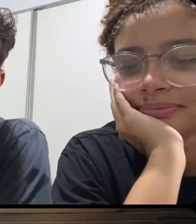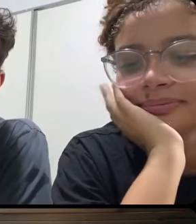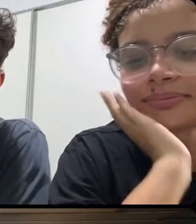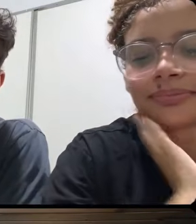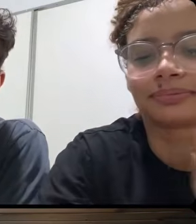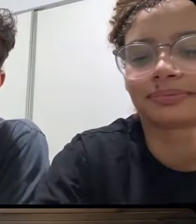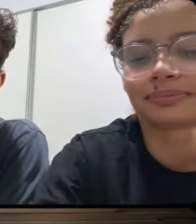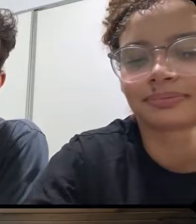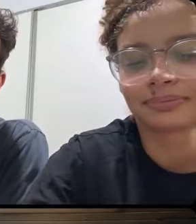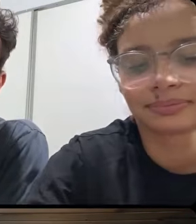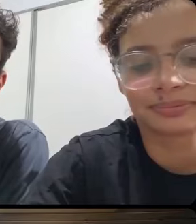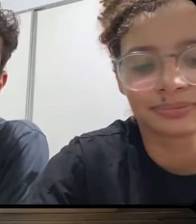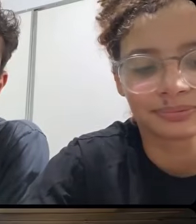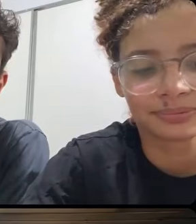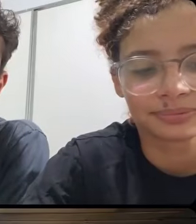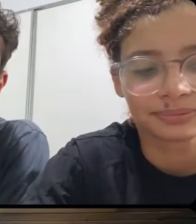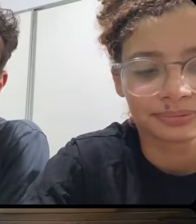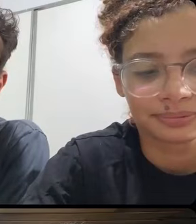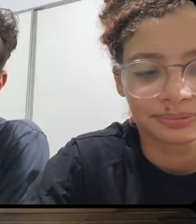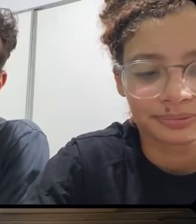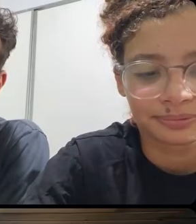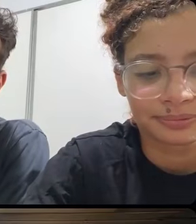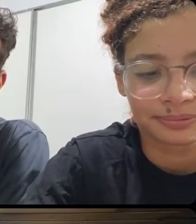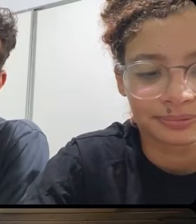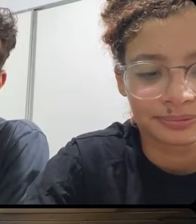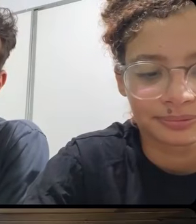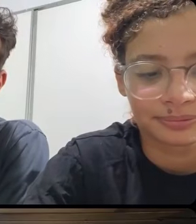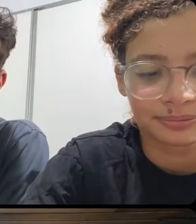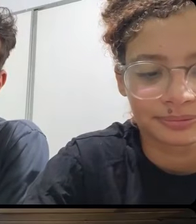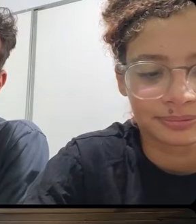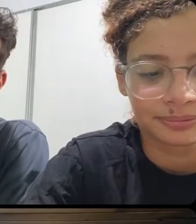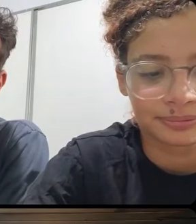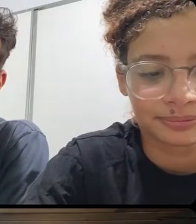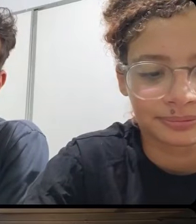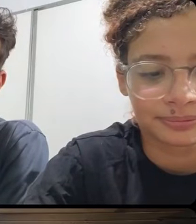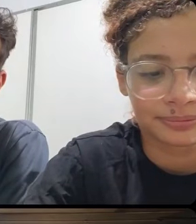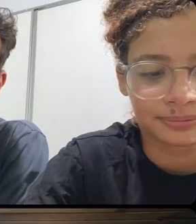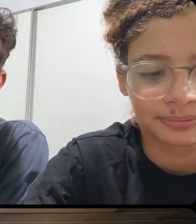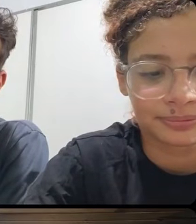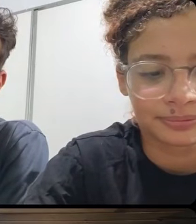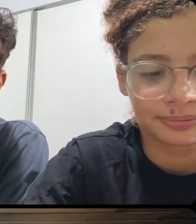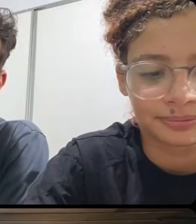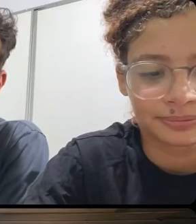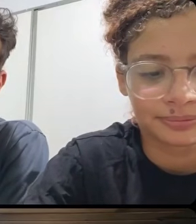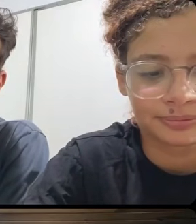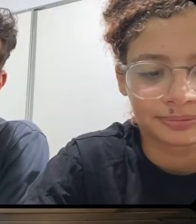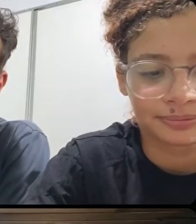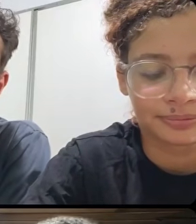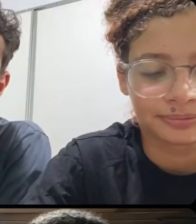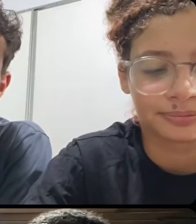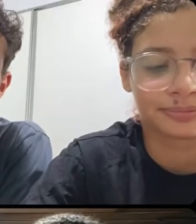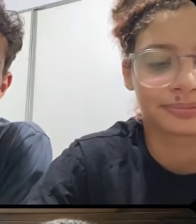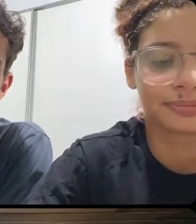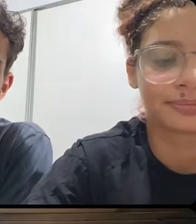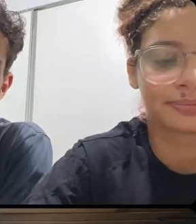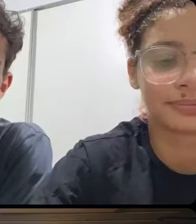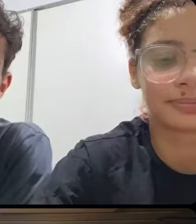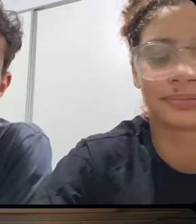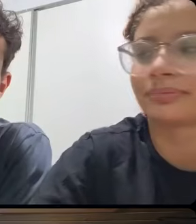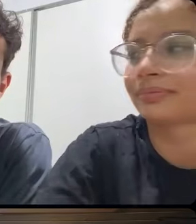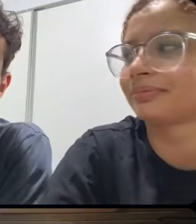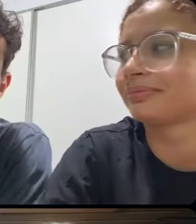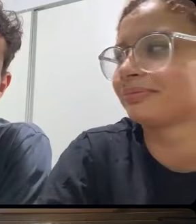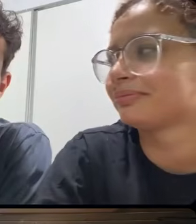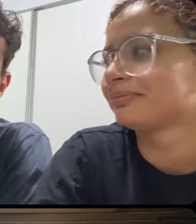Pronto, não. Tem que passar esse conhecimento, passar esse aprendizado, passar esse maná, né? Para outras pessoas, para outros jovens,